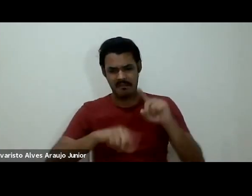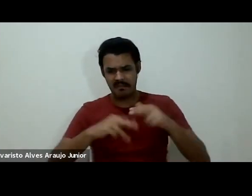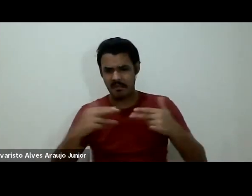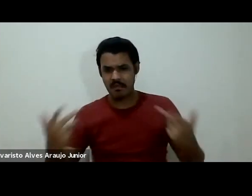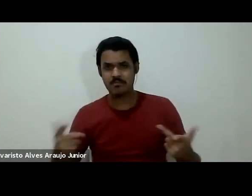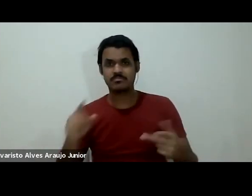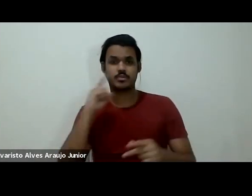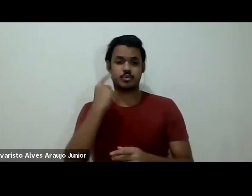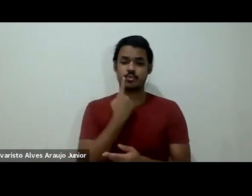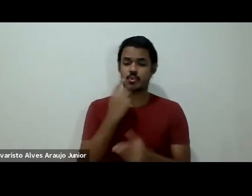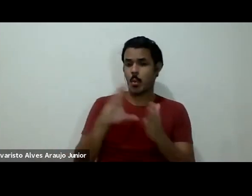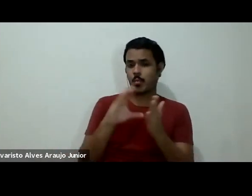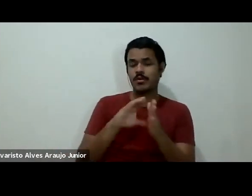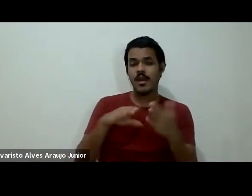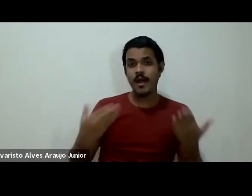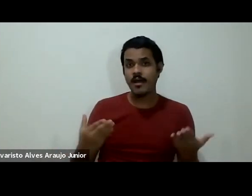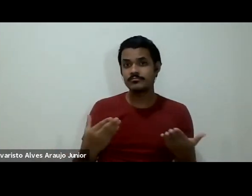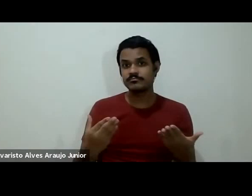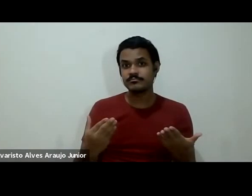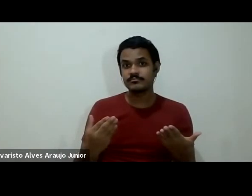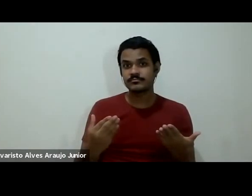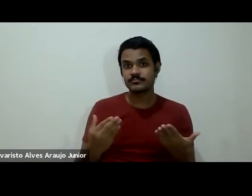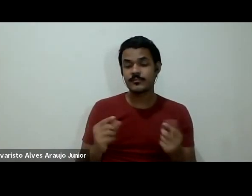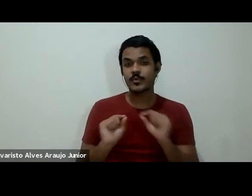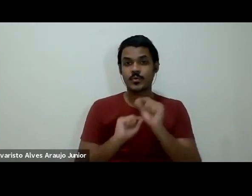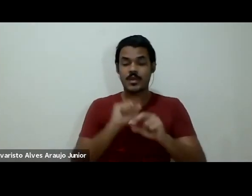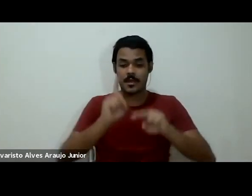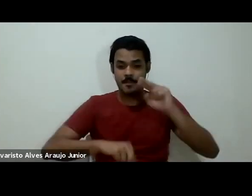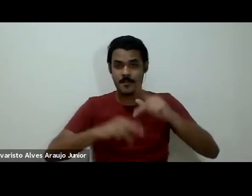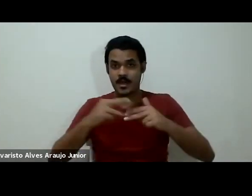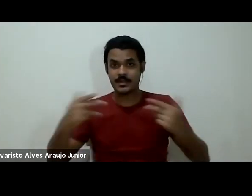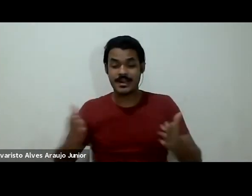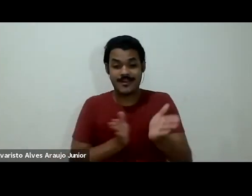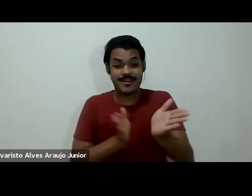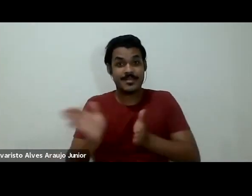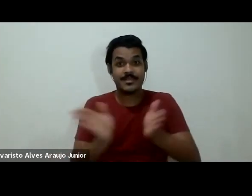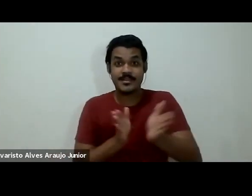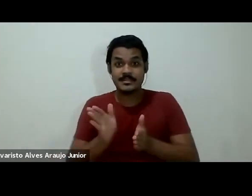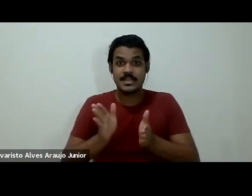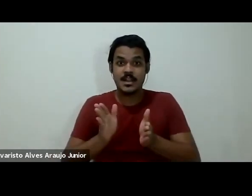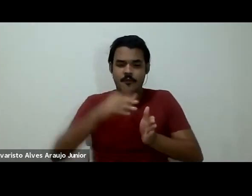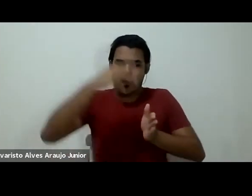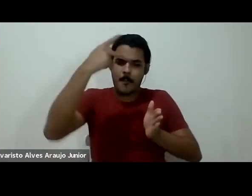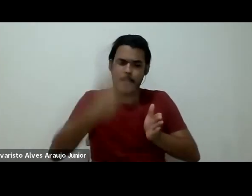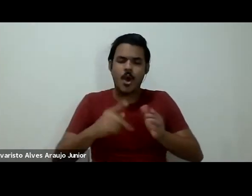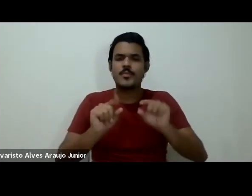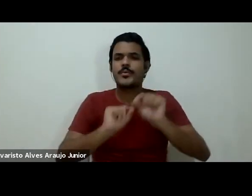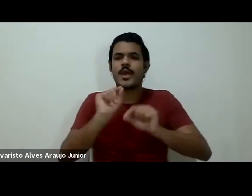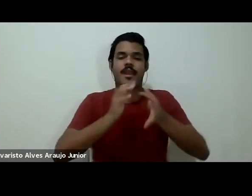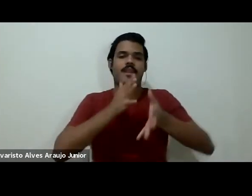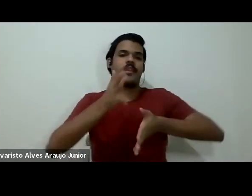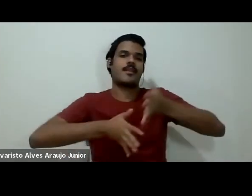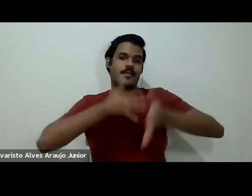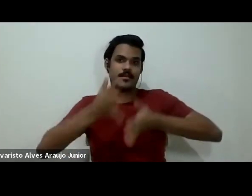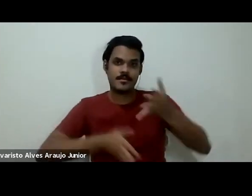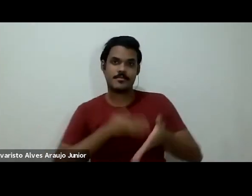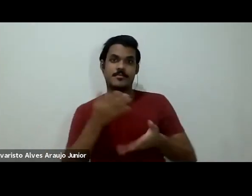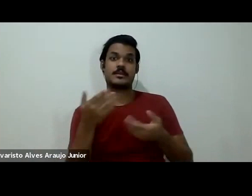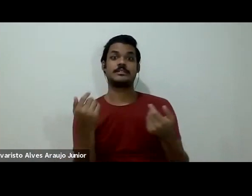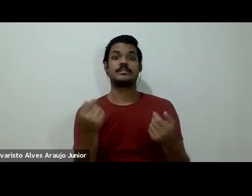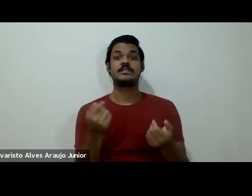surdas e surdes. Nós estamos falando desses materiais acessíveis para Libras que tanto as